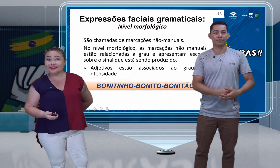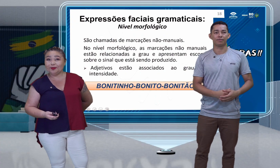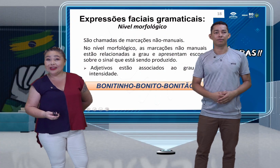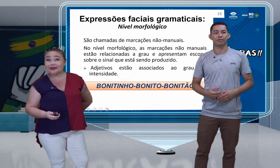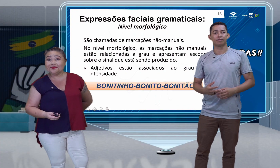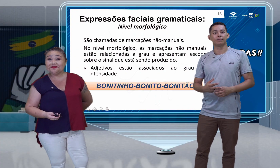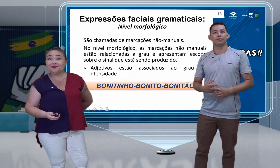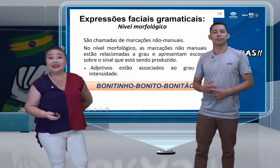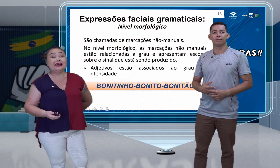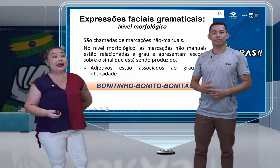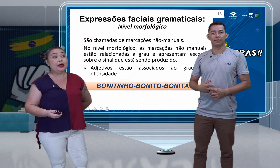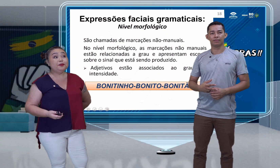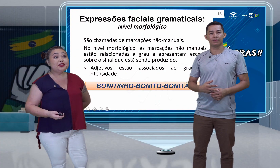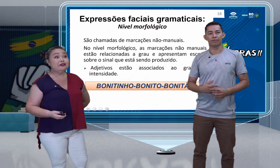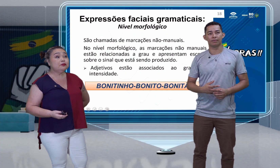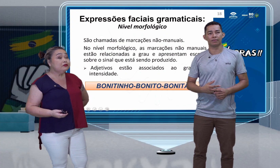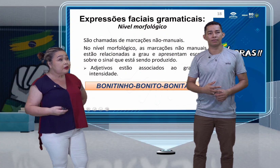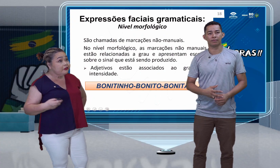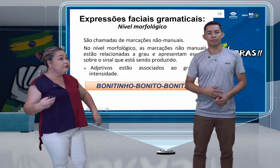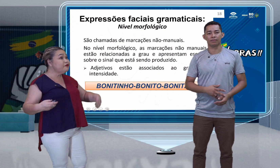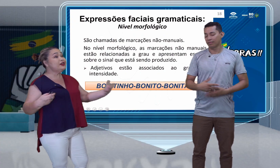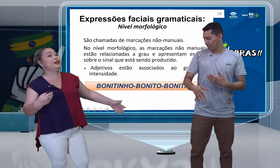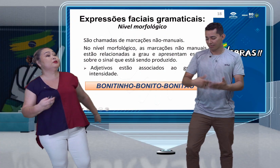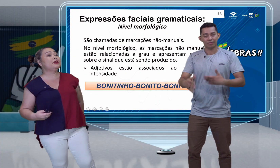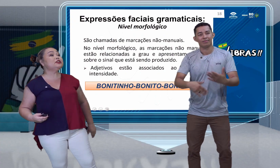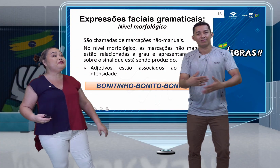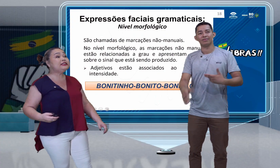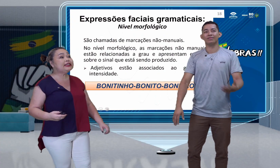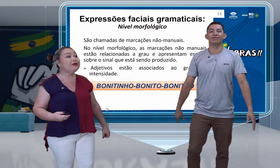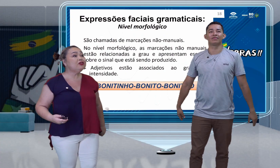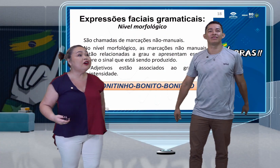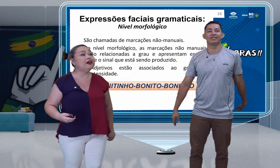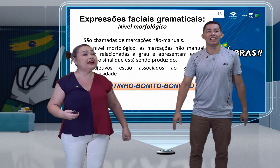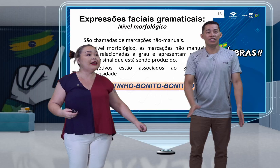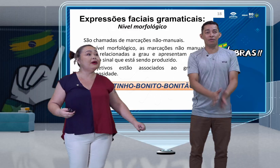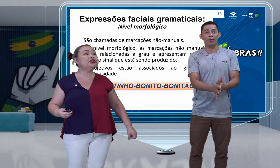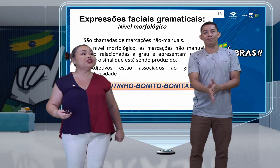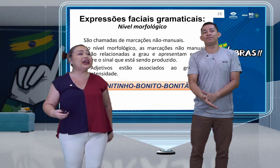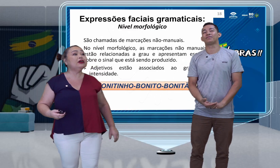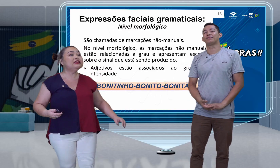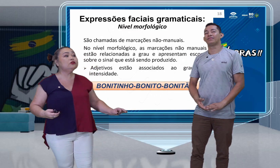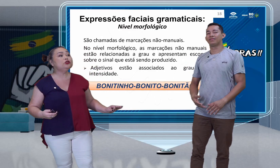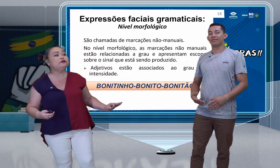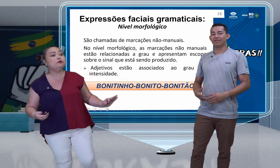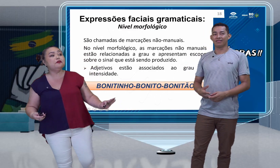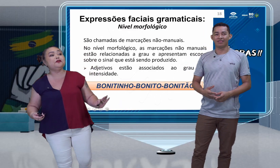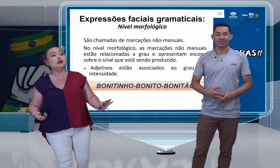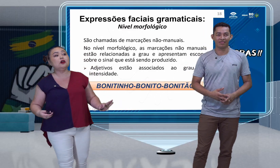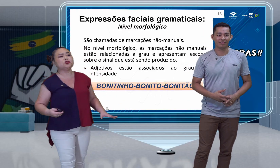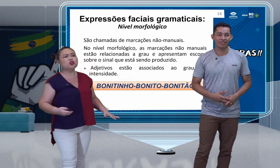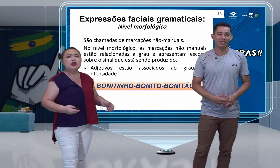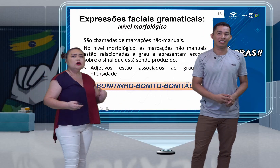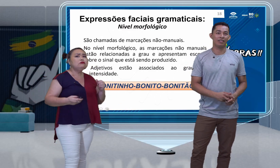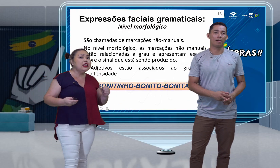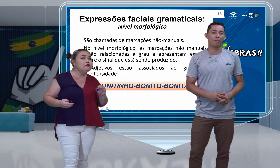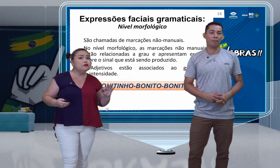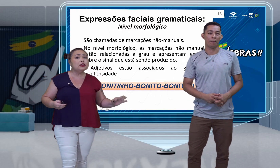Vamos lá? Rapidão, vamos. Expressão facial agora. Gramatical ainda no nível morfológico. Eu nem vou ler,